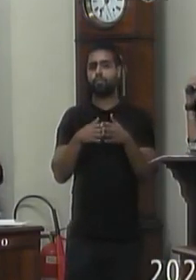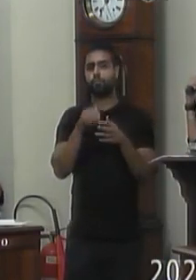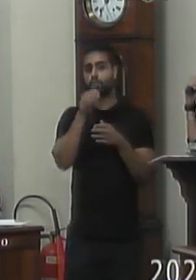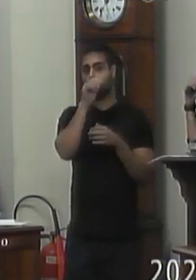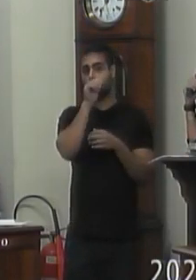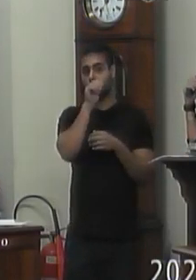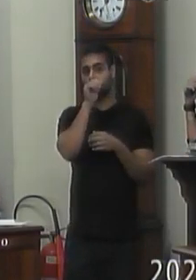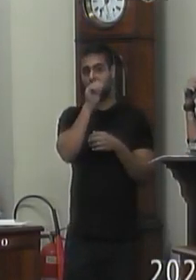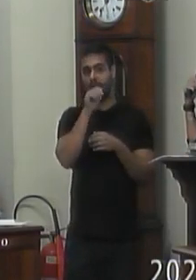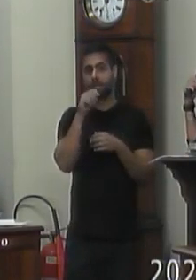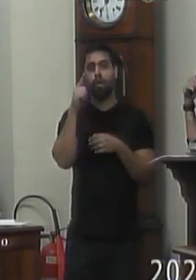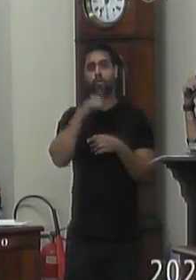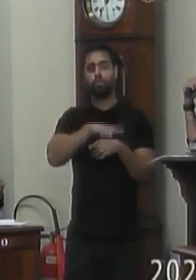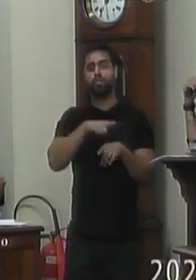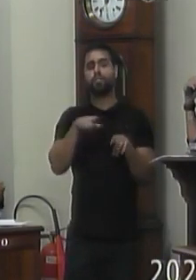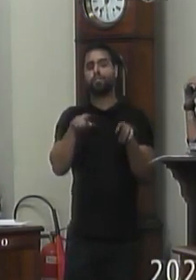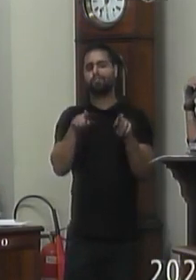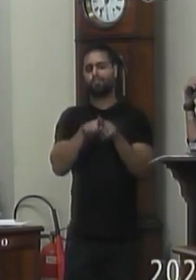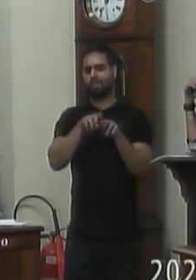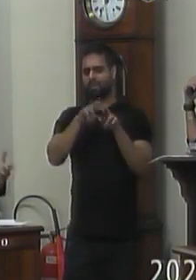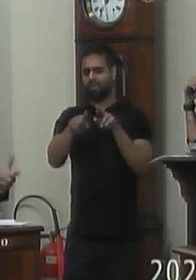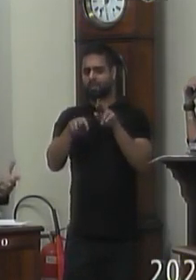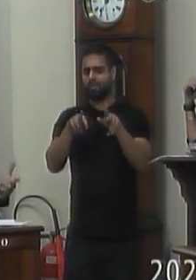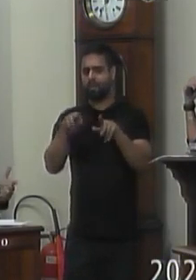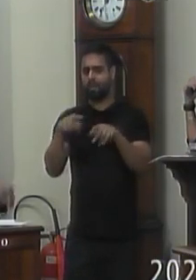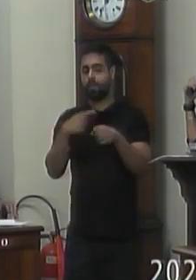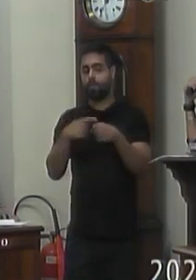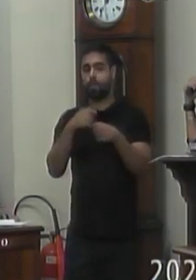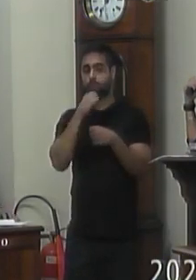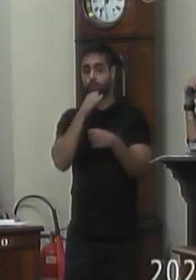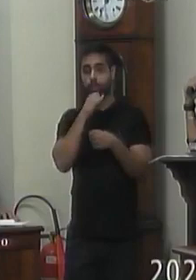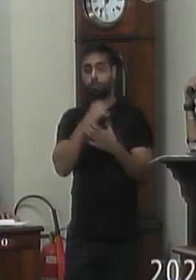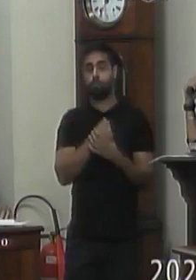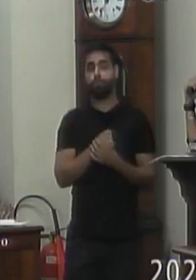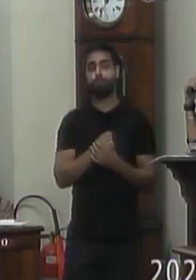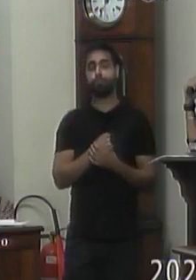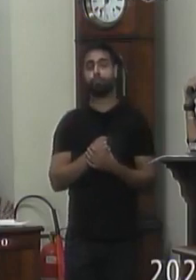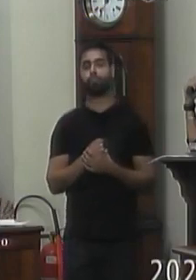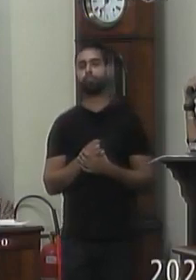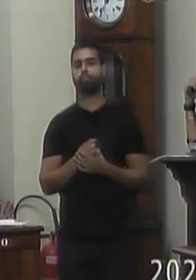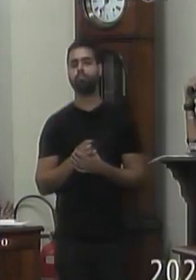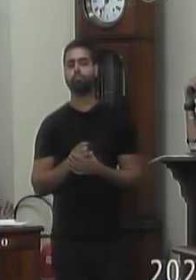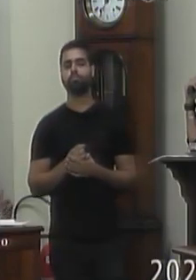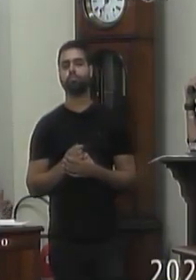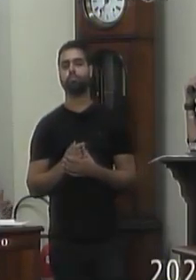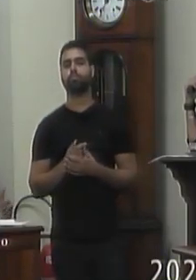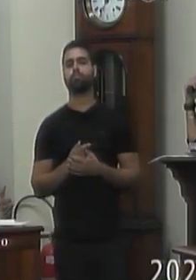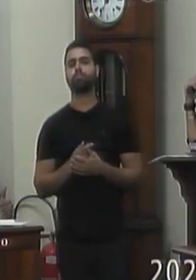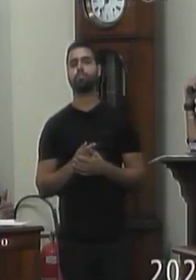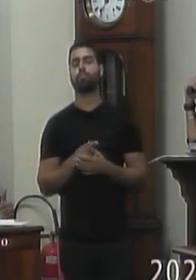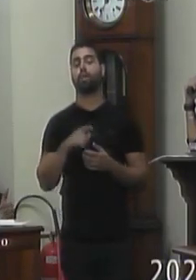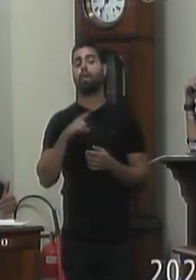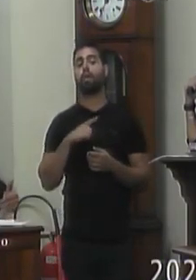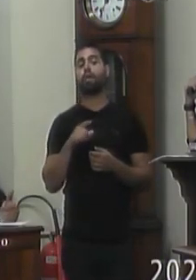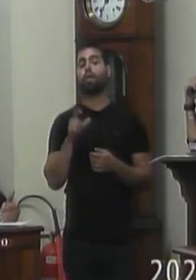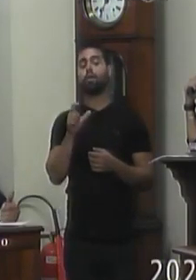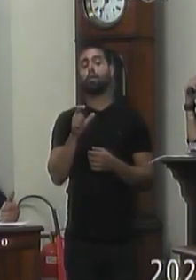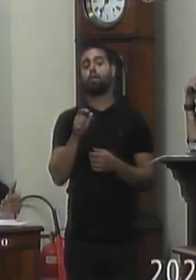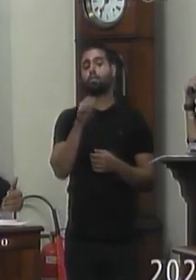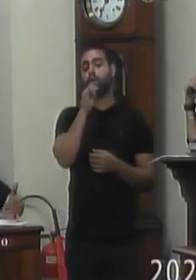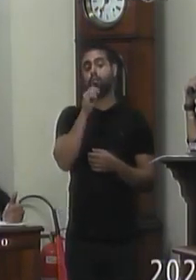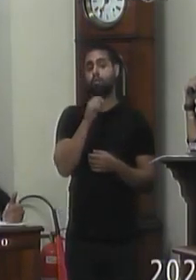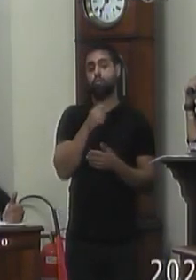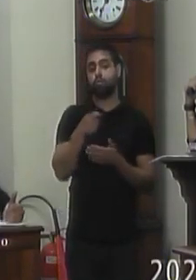acontece em diversos municípios. Então, vou dar um exemplo no governo do estado, quando chega a taxa de cobrança do